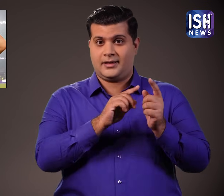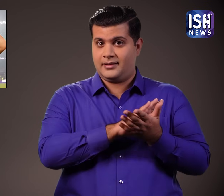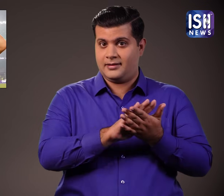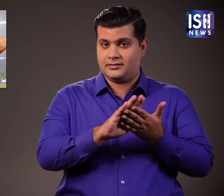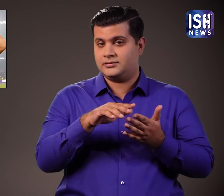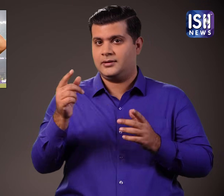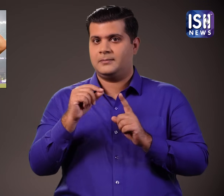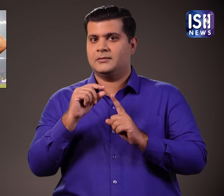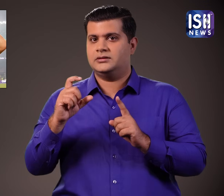खरीदा